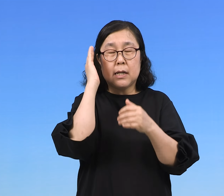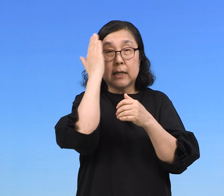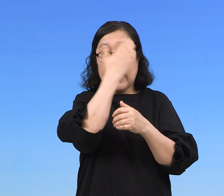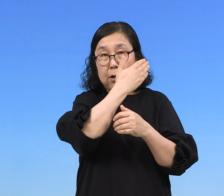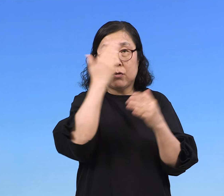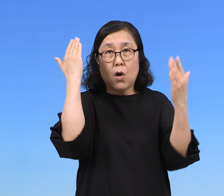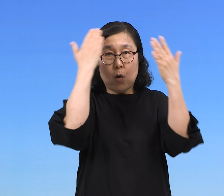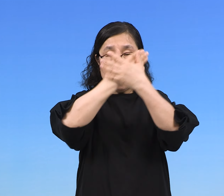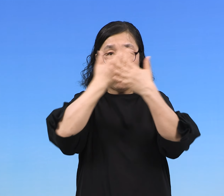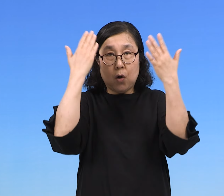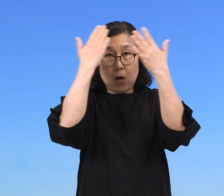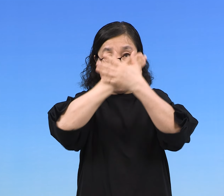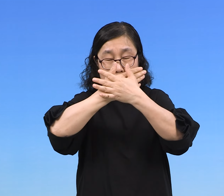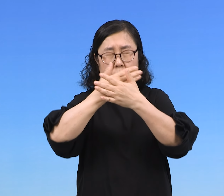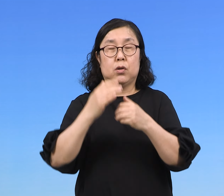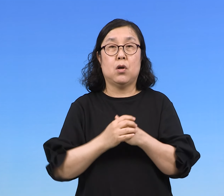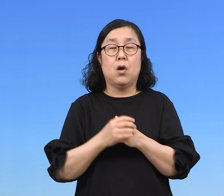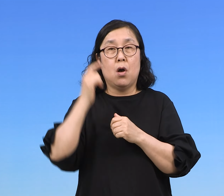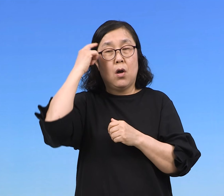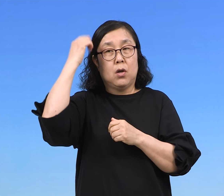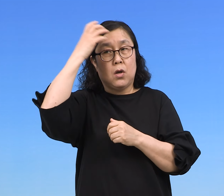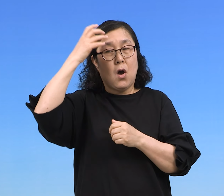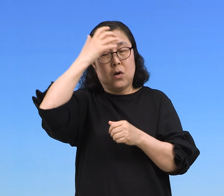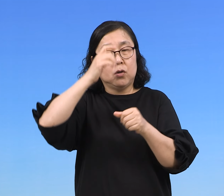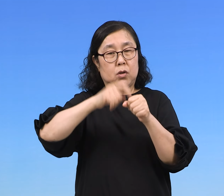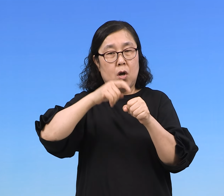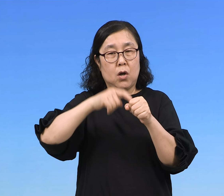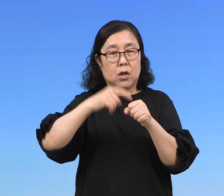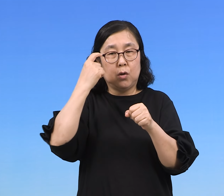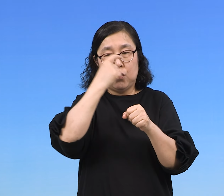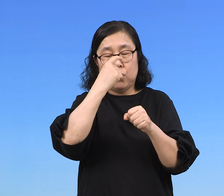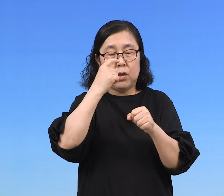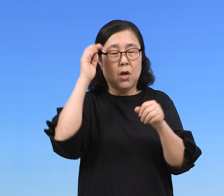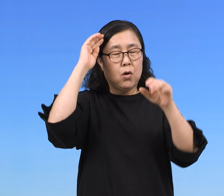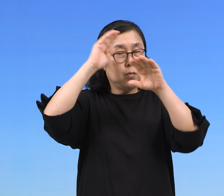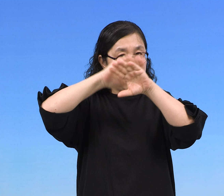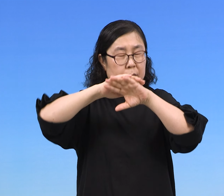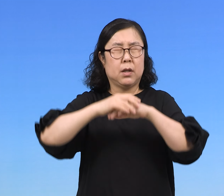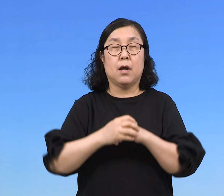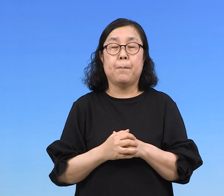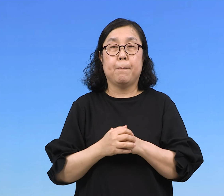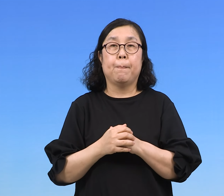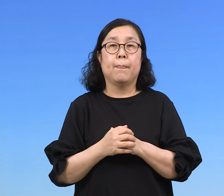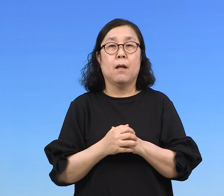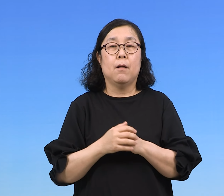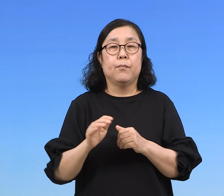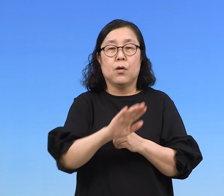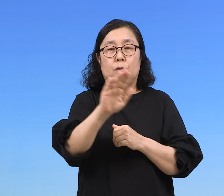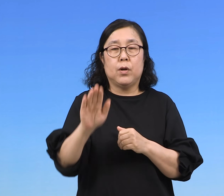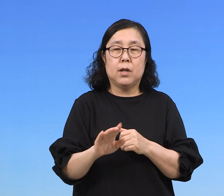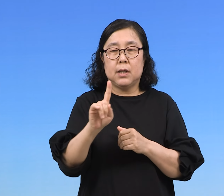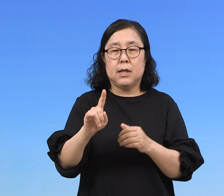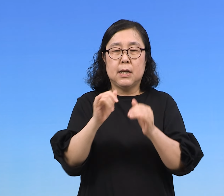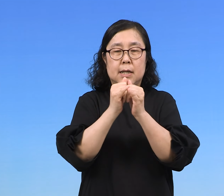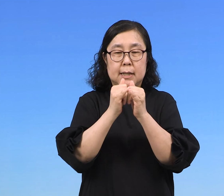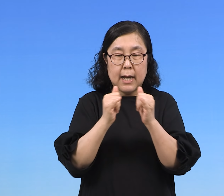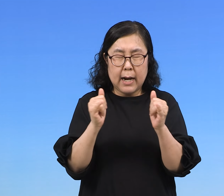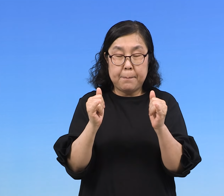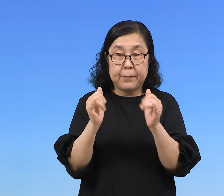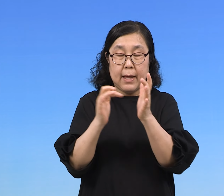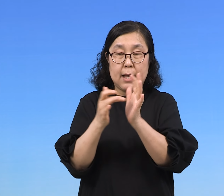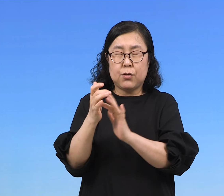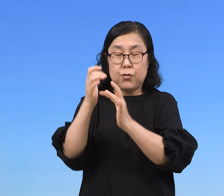거예요. 왜 이렇게 영안이 어두워졌나? 주님이 십자가를 놓고 21절에서는 답을 찾습니다. 우리는 이 사람이